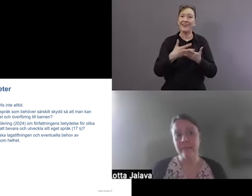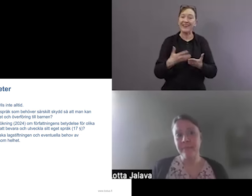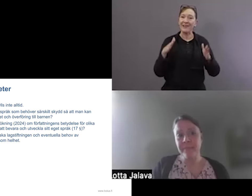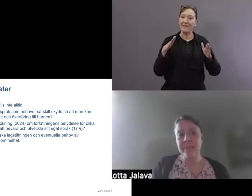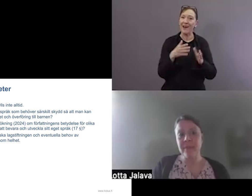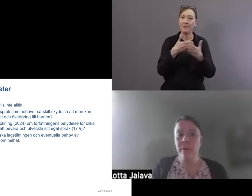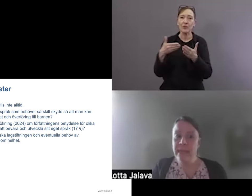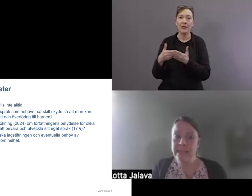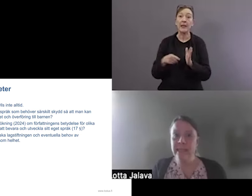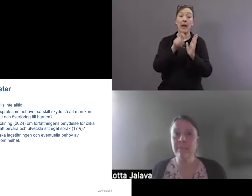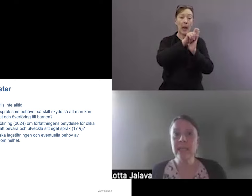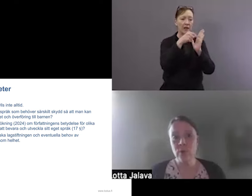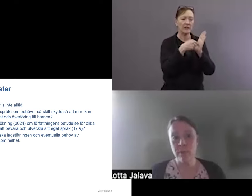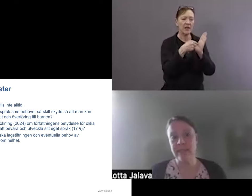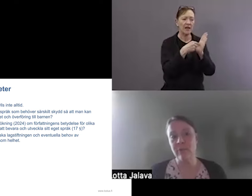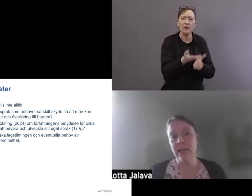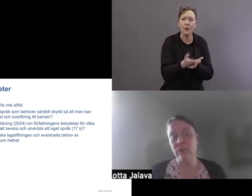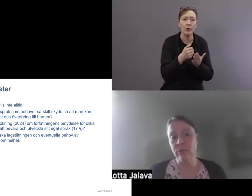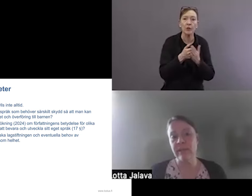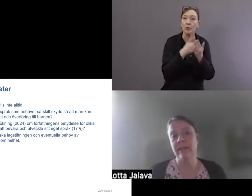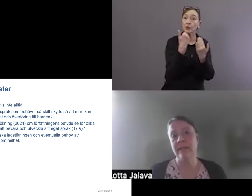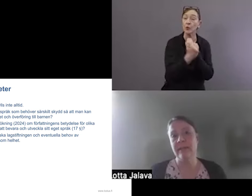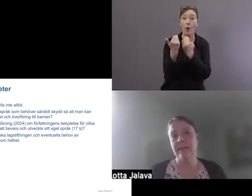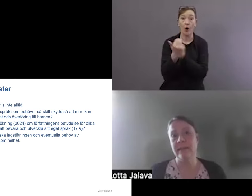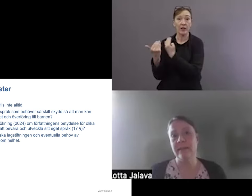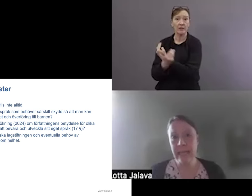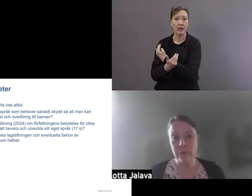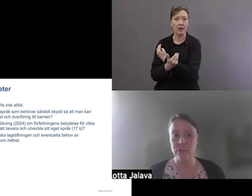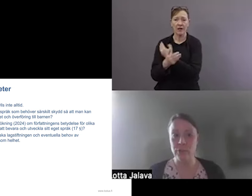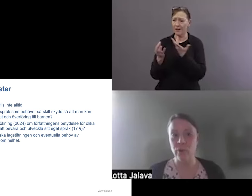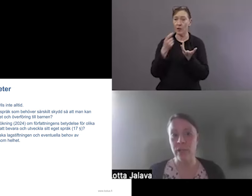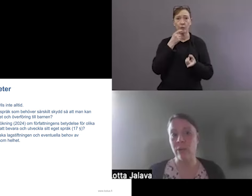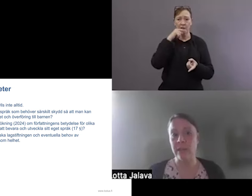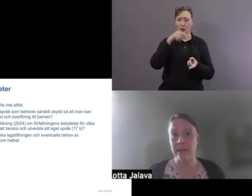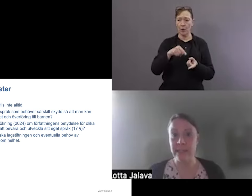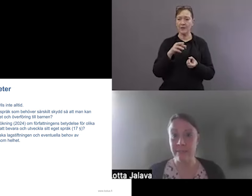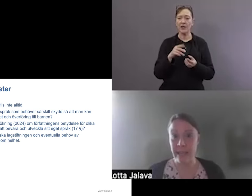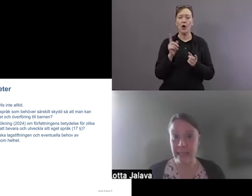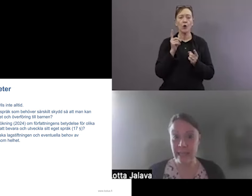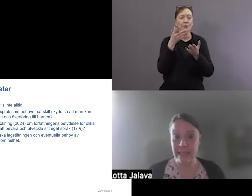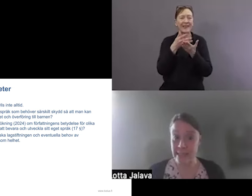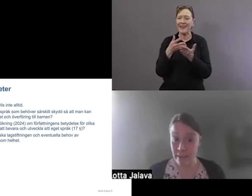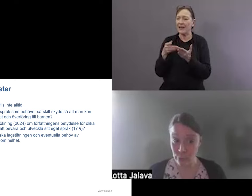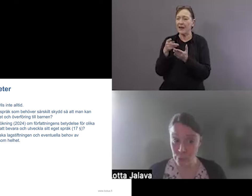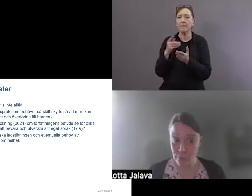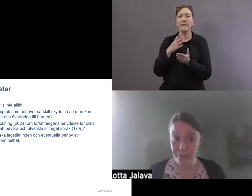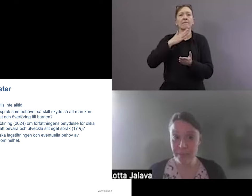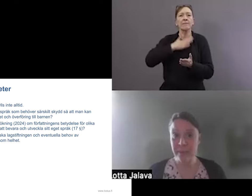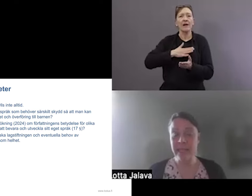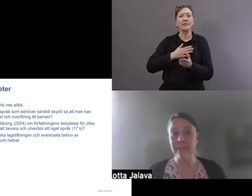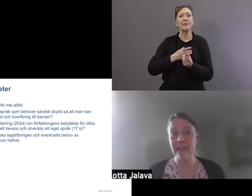Ylipäänsä, että miten Suomessa voidaan turvata erityistä suojelua tarvitsevien kielten